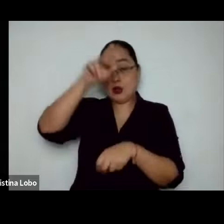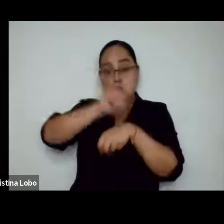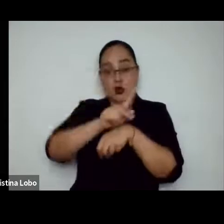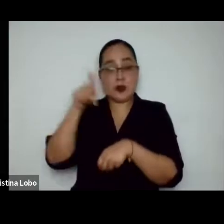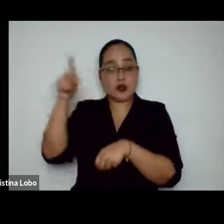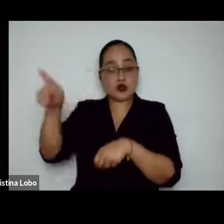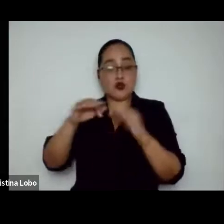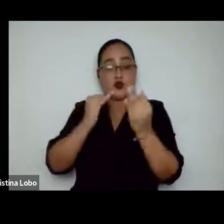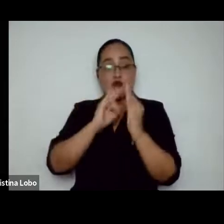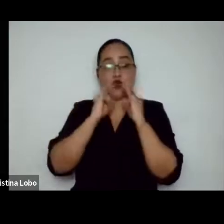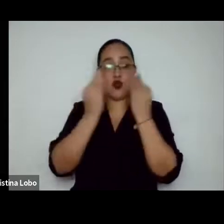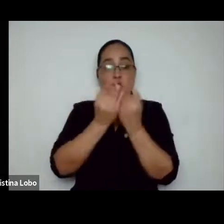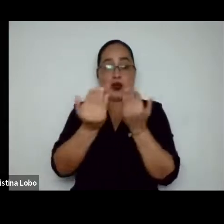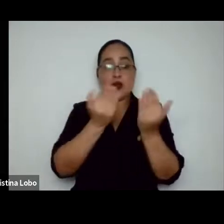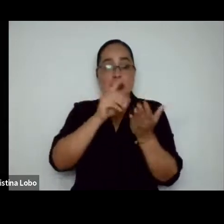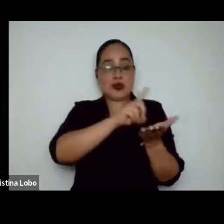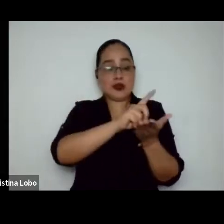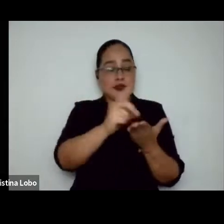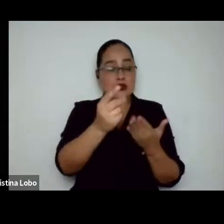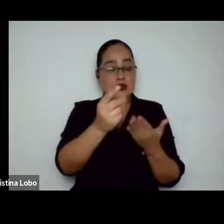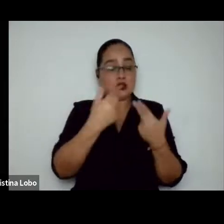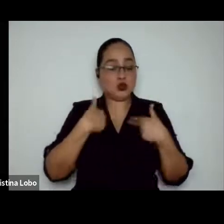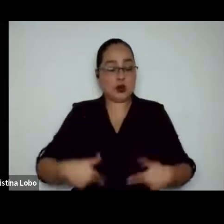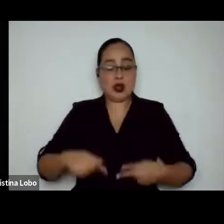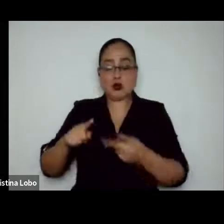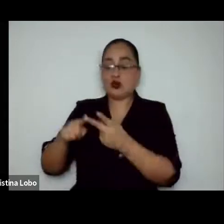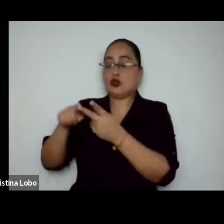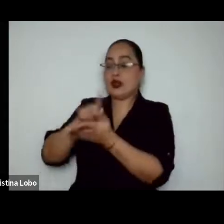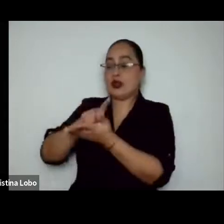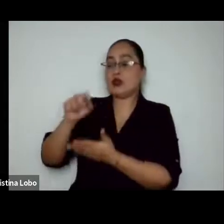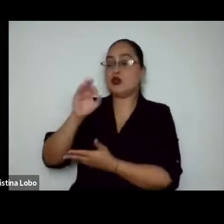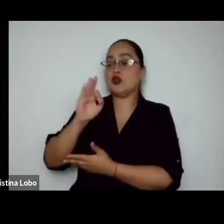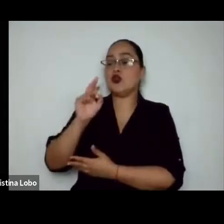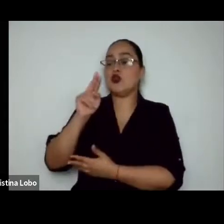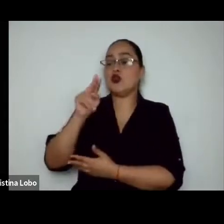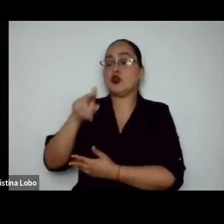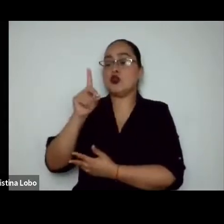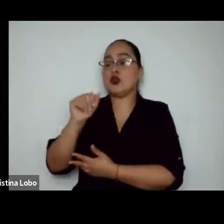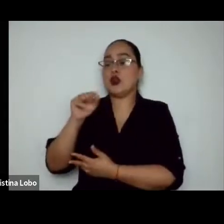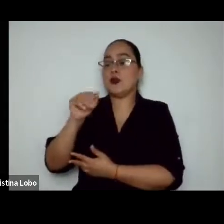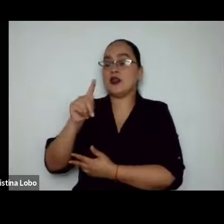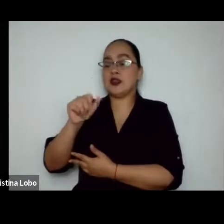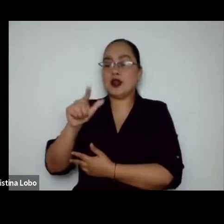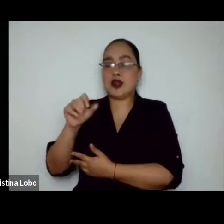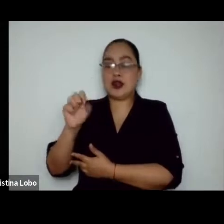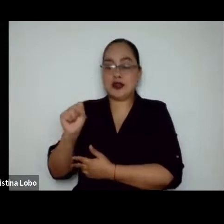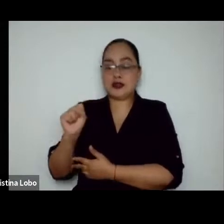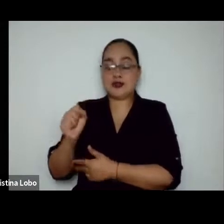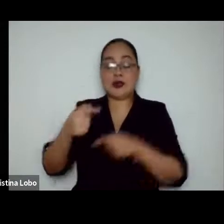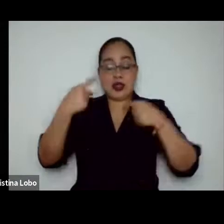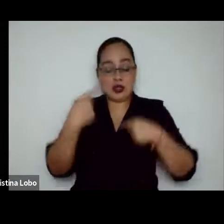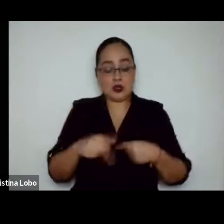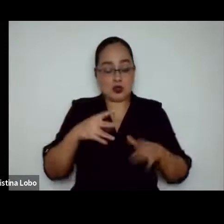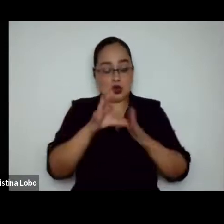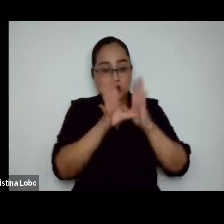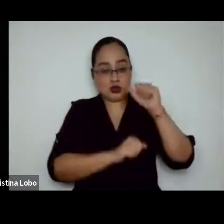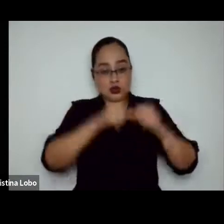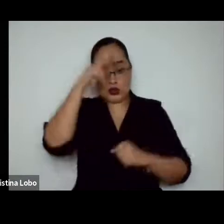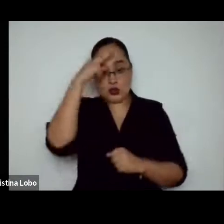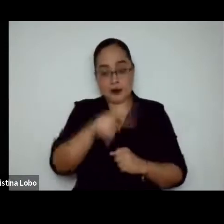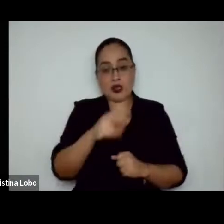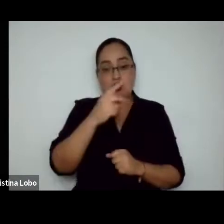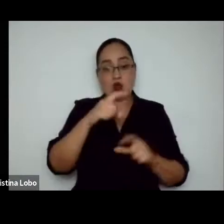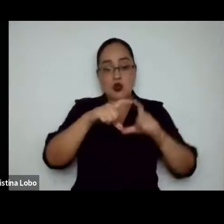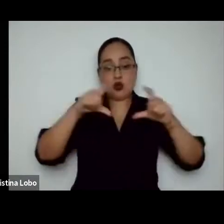entre derechos humanos y derechos fundamentales. Nuestra Constitución, por ejemplo, en su capítulo primero, a partir de la reforma de